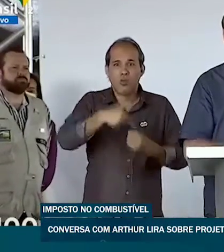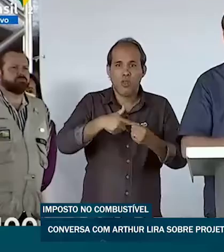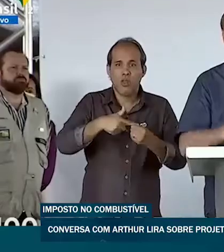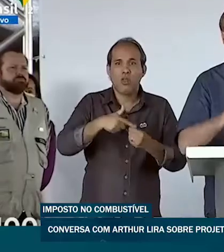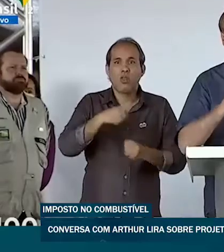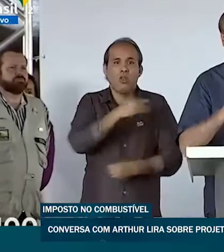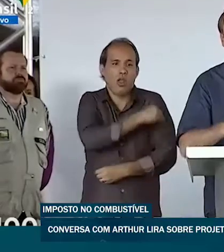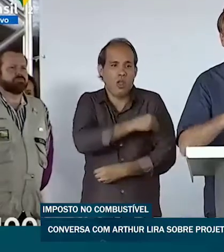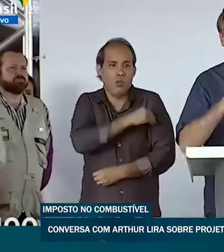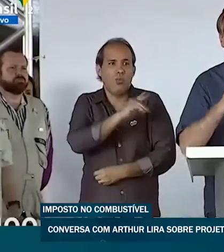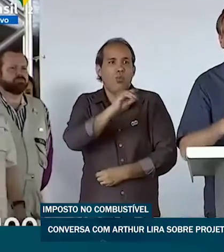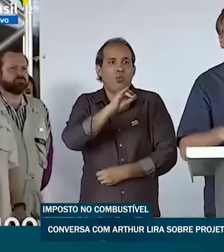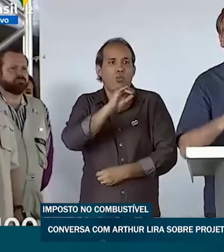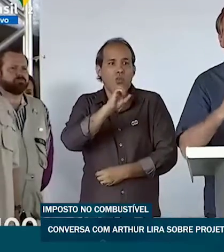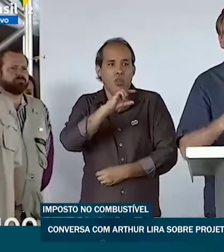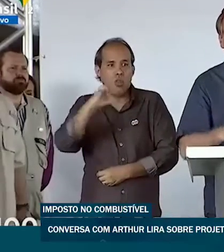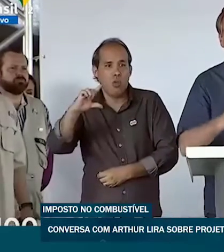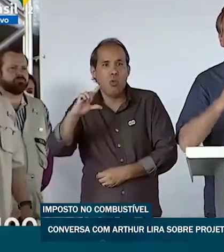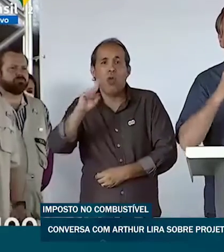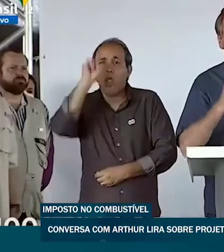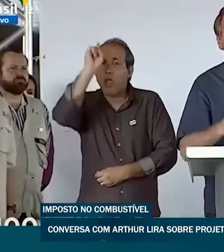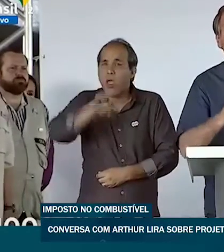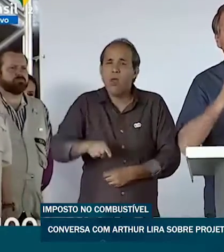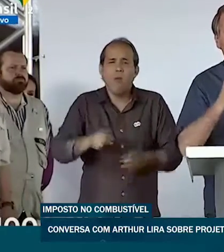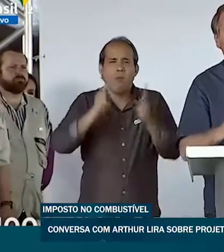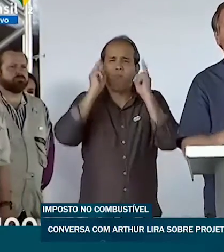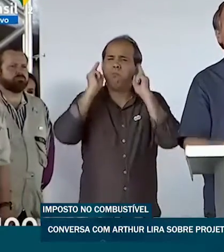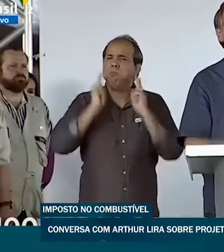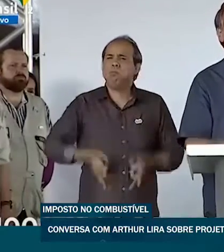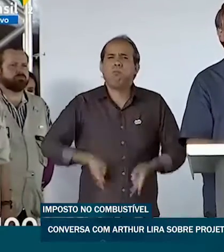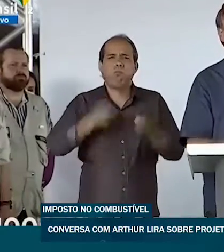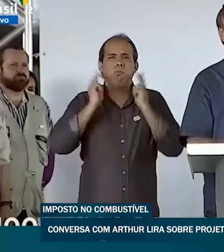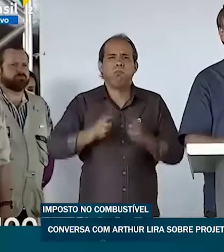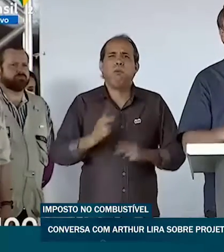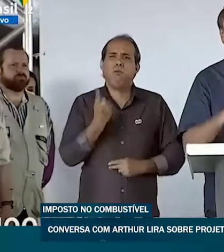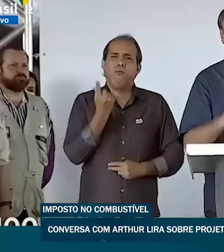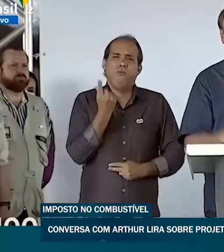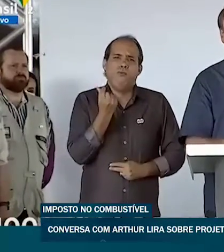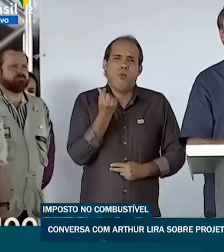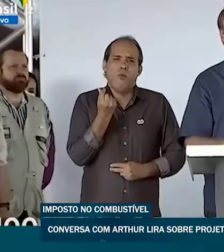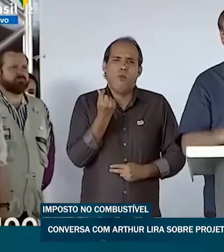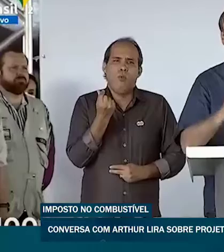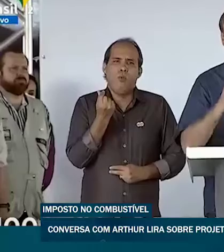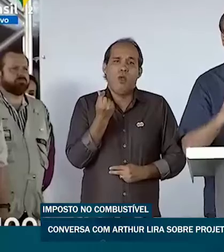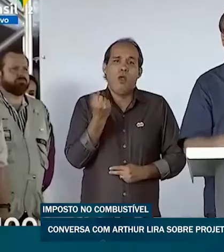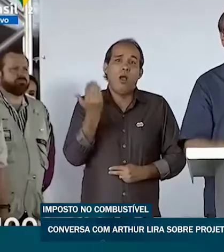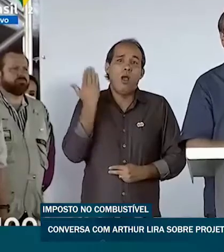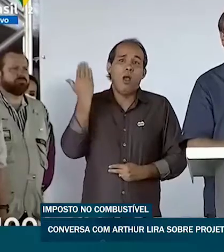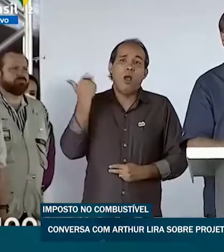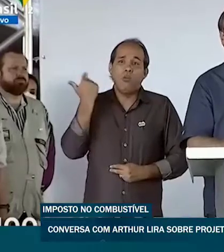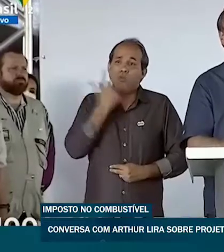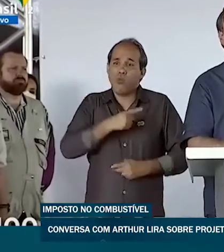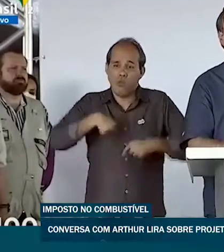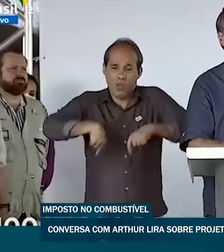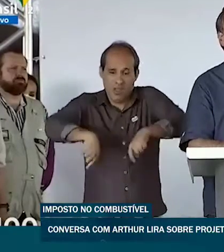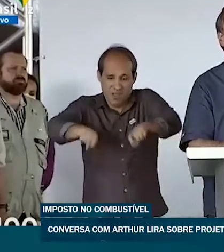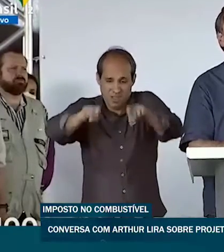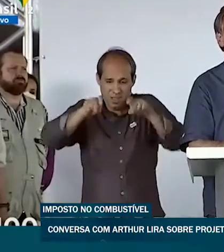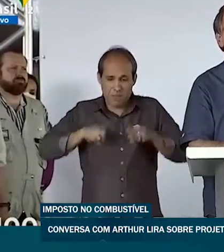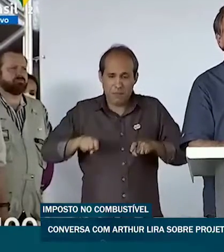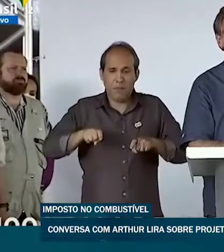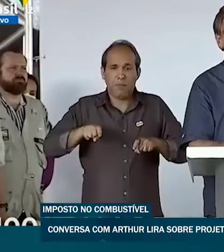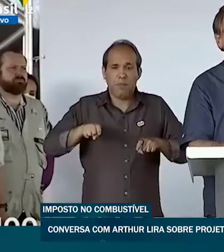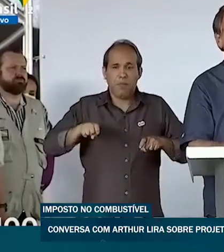no álcool são exatamente os mesmos valores daquele quando assumi a presidência da